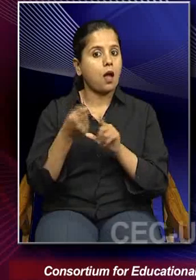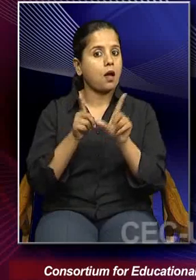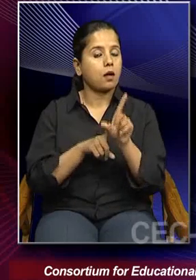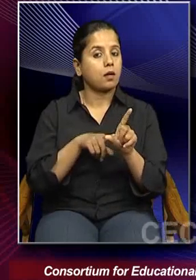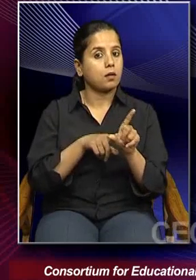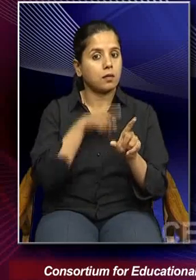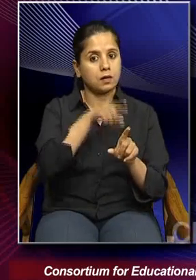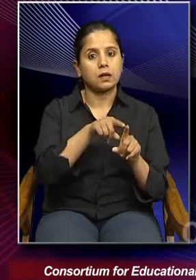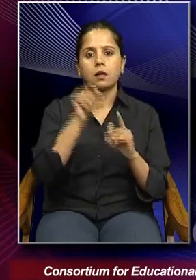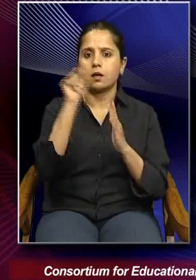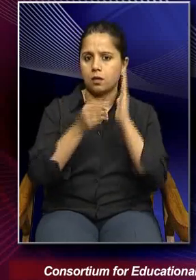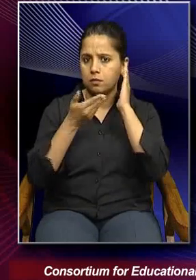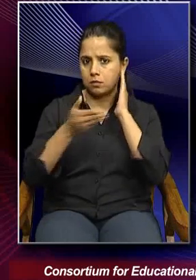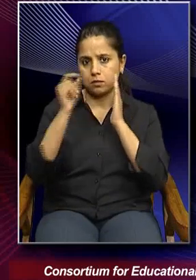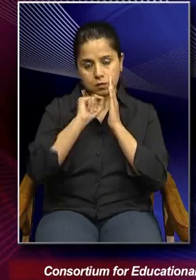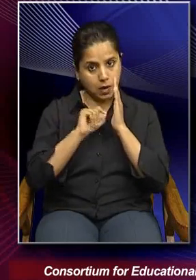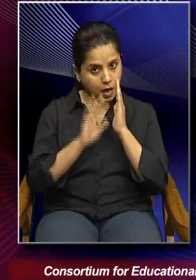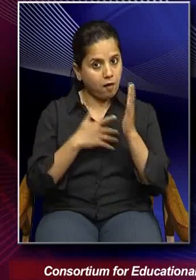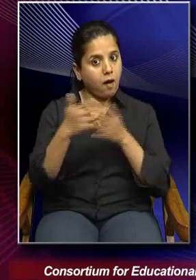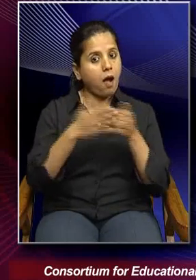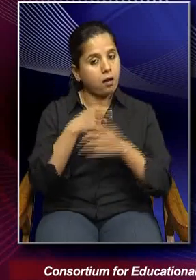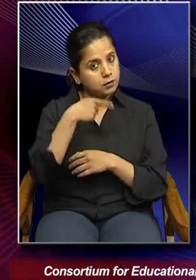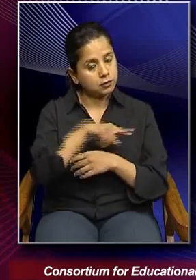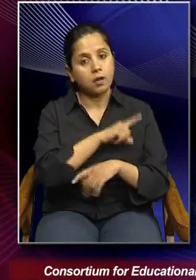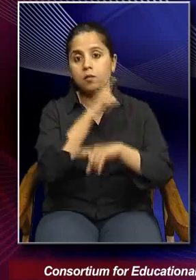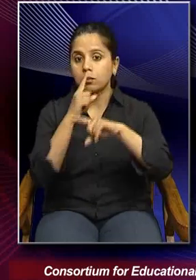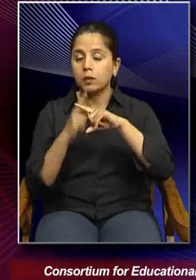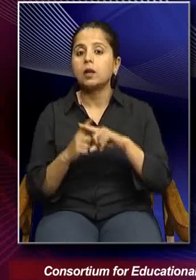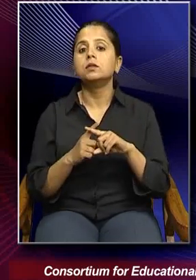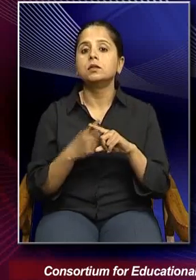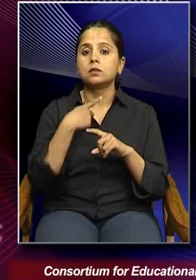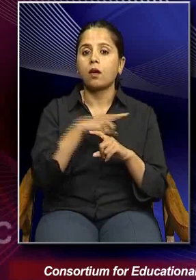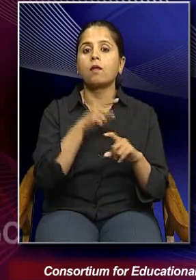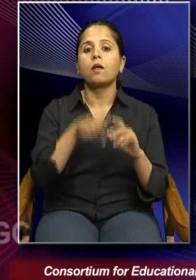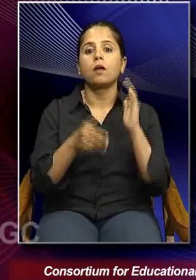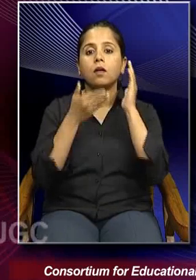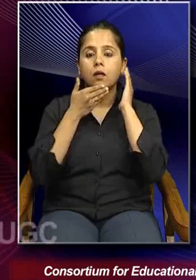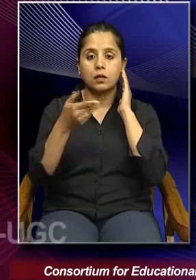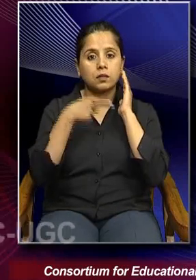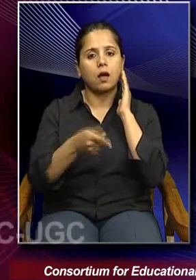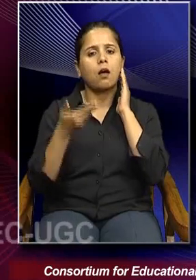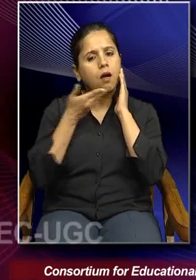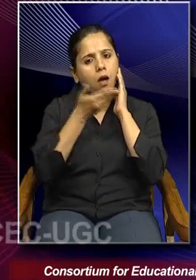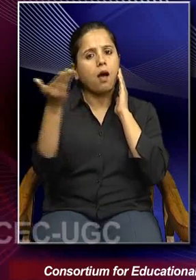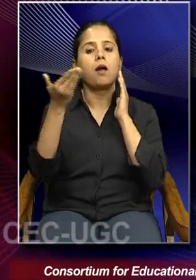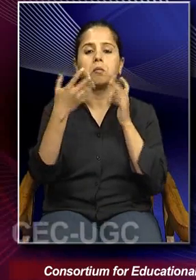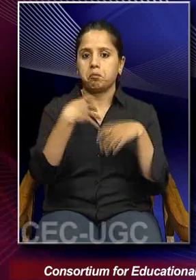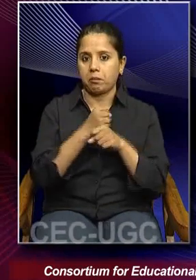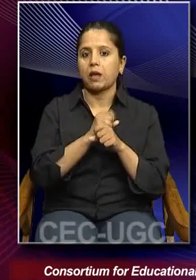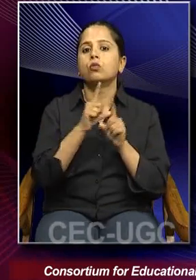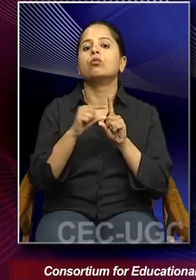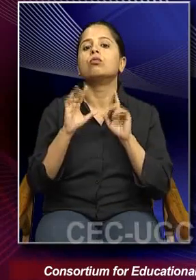कविता लिखने भी थे और कविताओं का संपादन भी करते थे